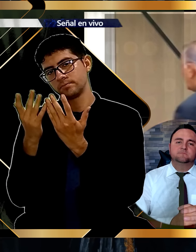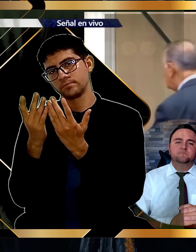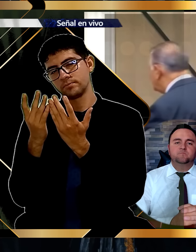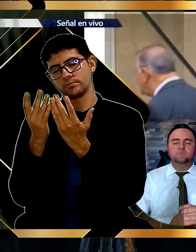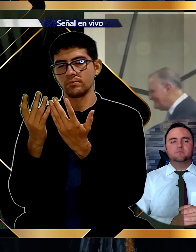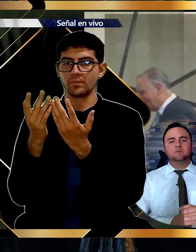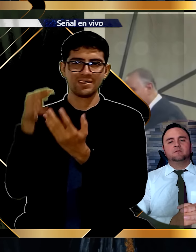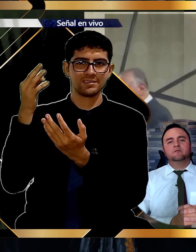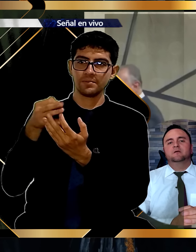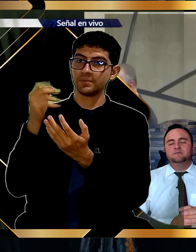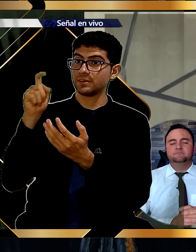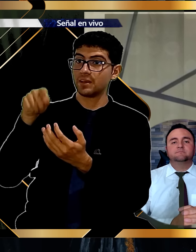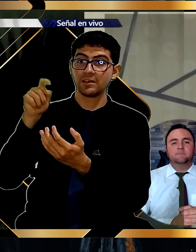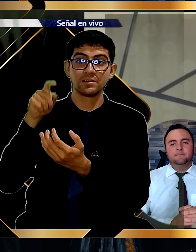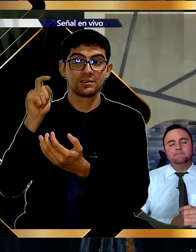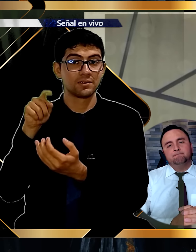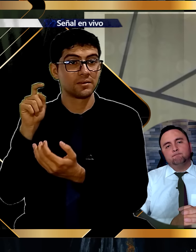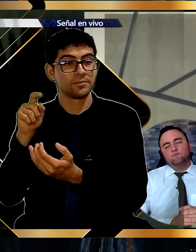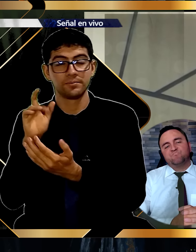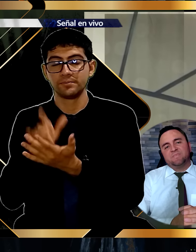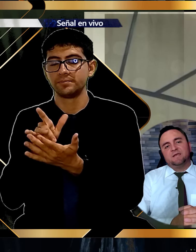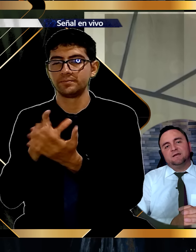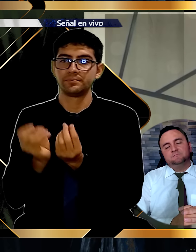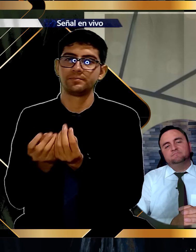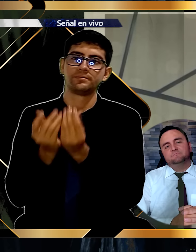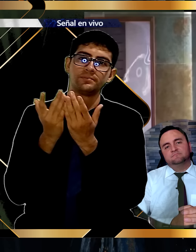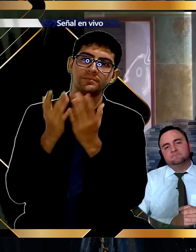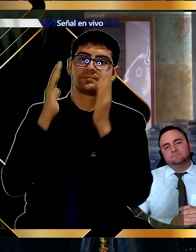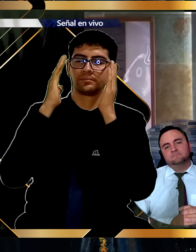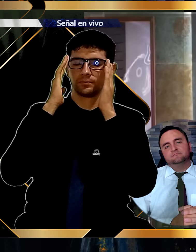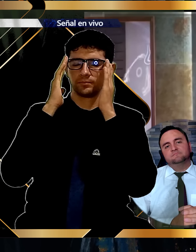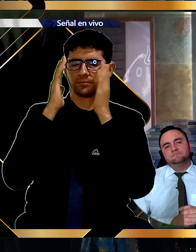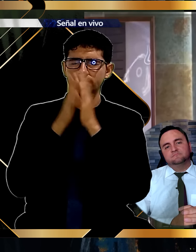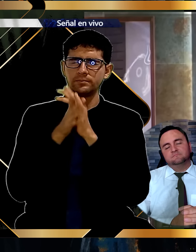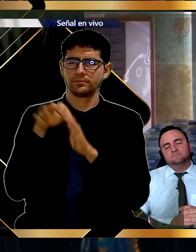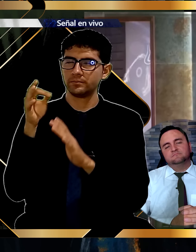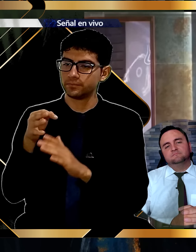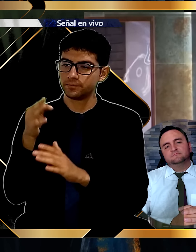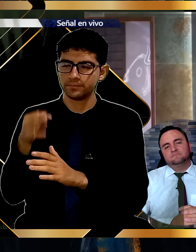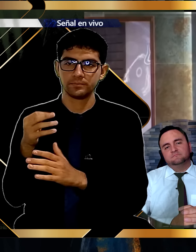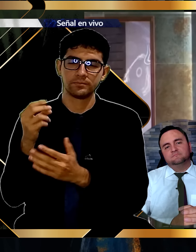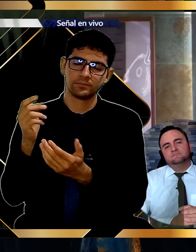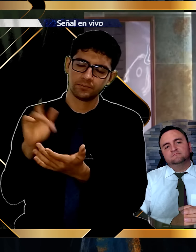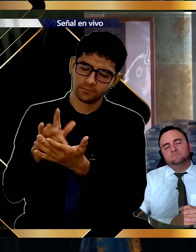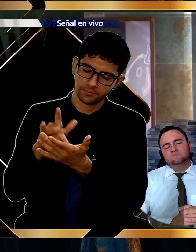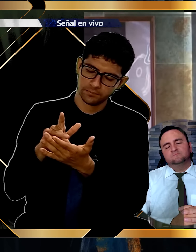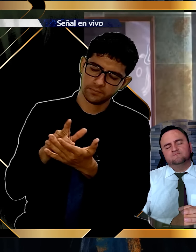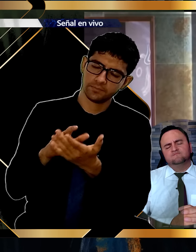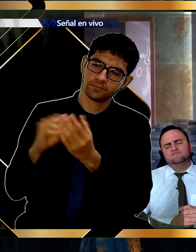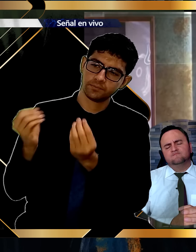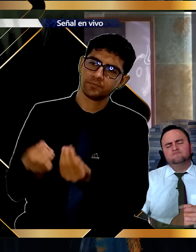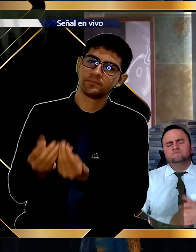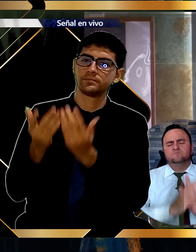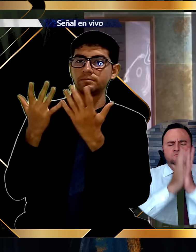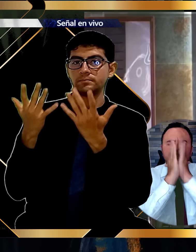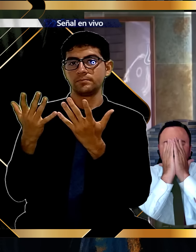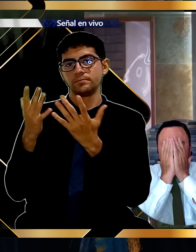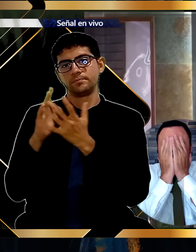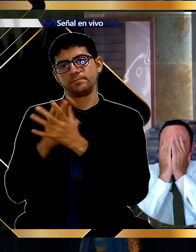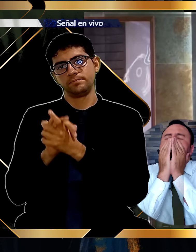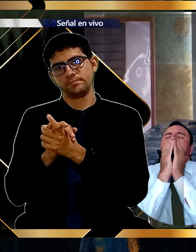seca. Aunque no llueva, eso siempre está lloviendo. Salta para vida eterna. Agua viva